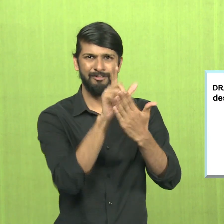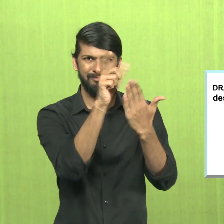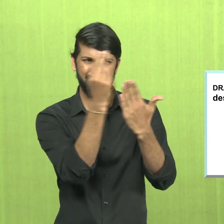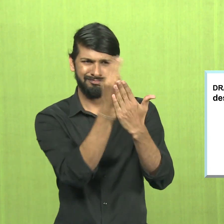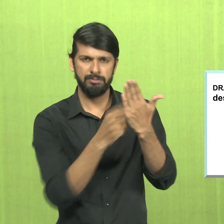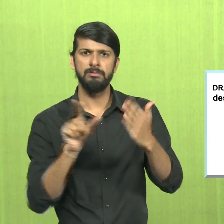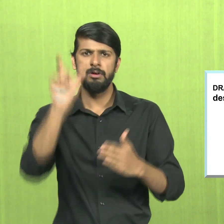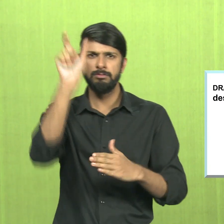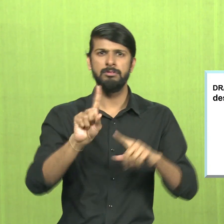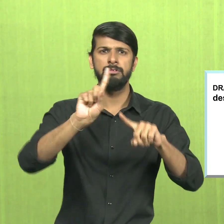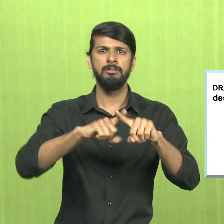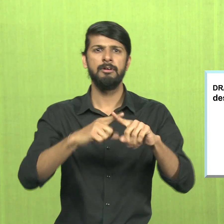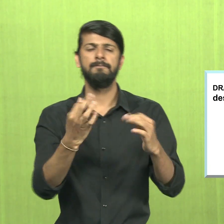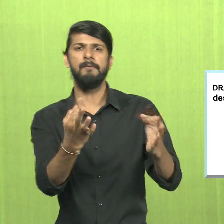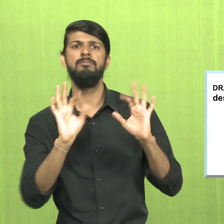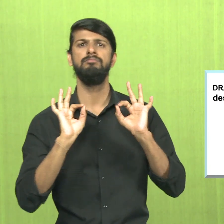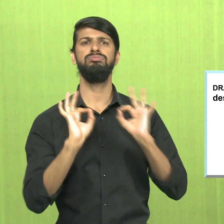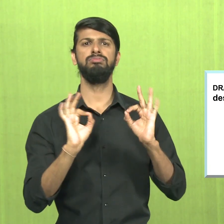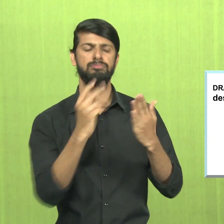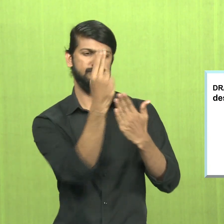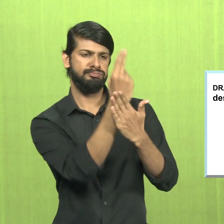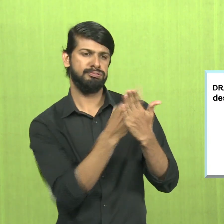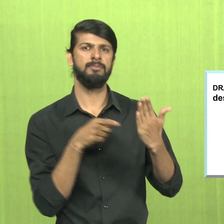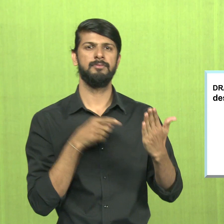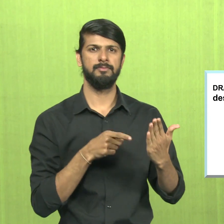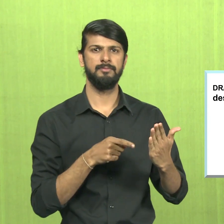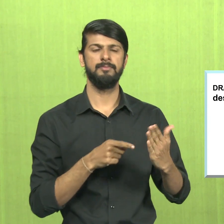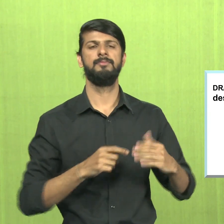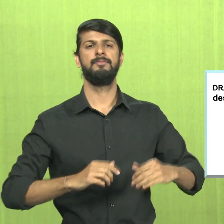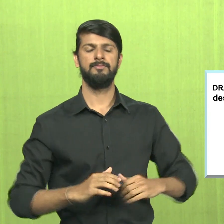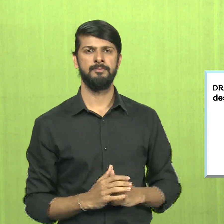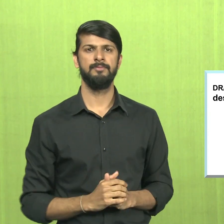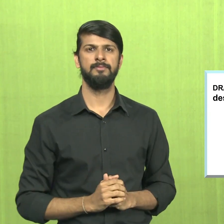का रेफ्रेंस कि फिजीबिलिटी टू ड्रॉ एंड डिजाइन वेल ई